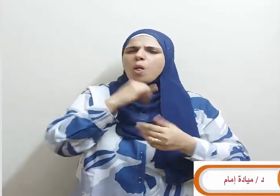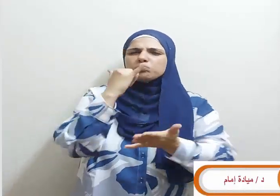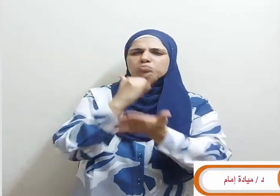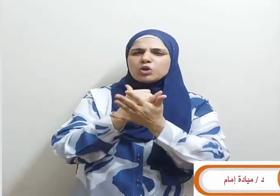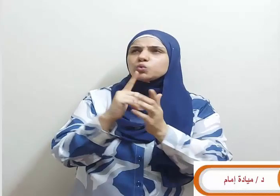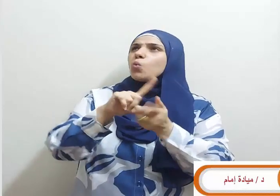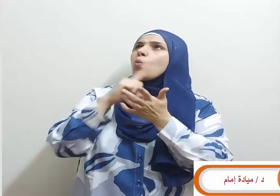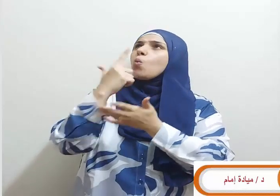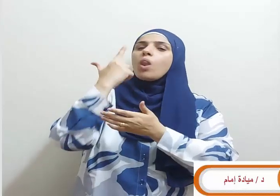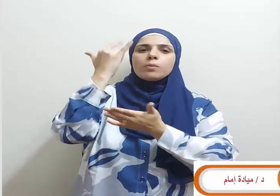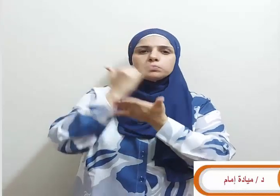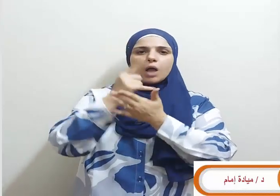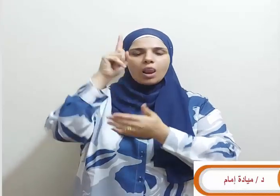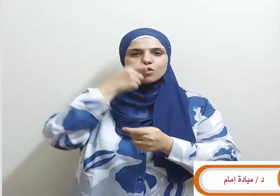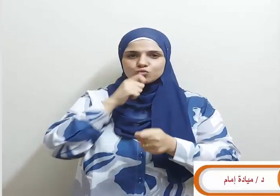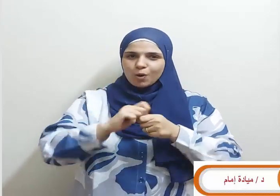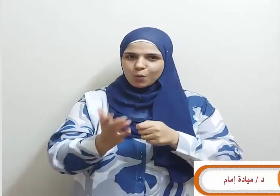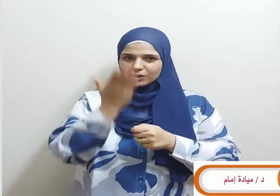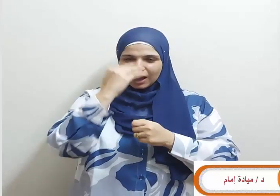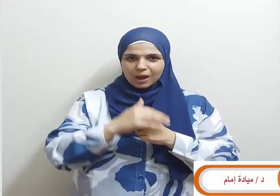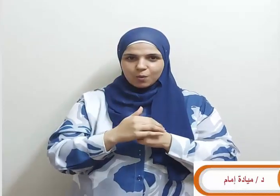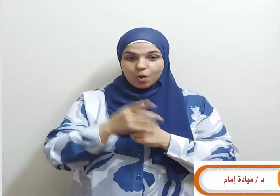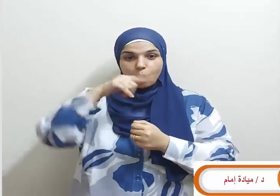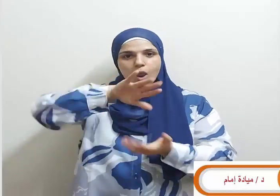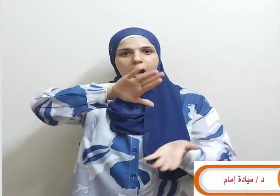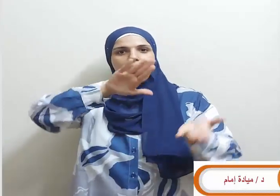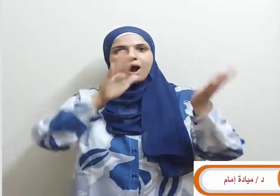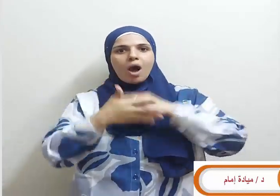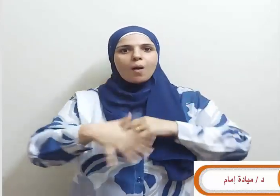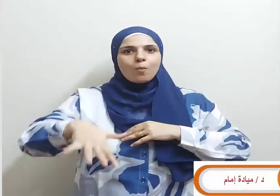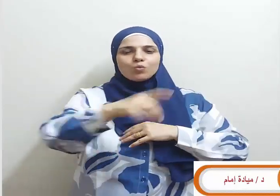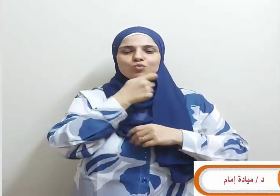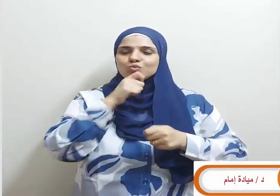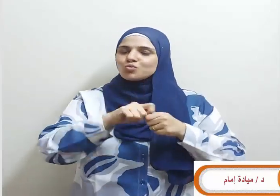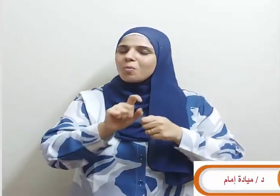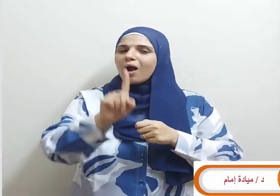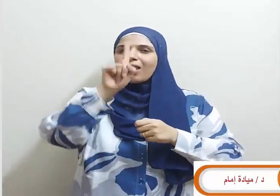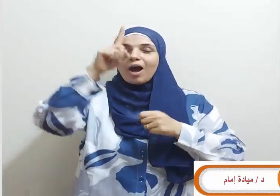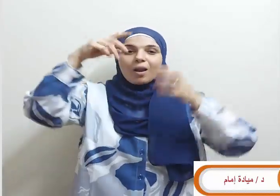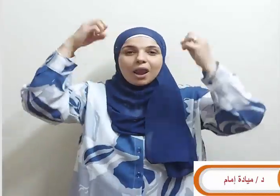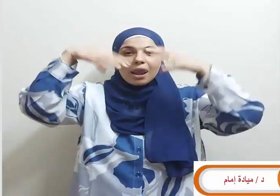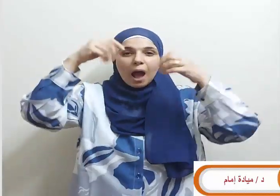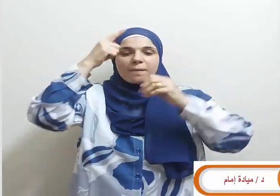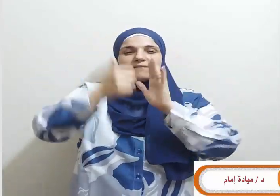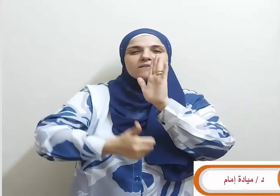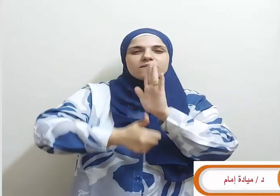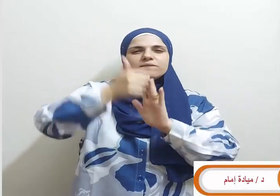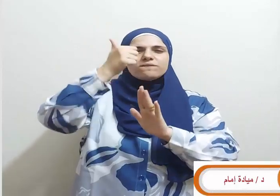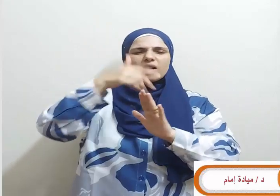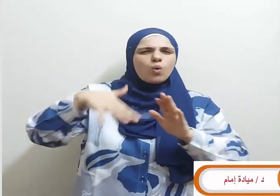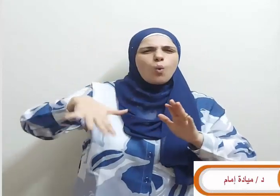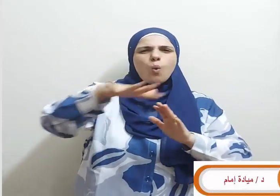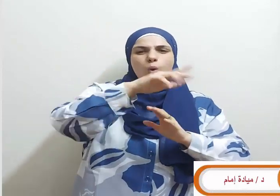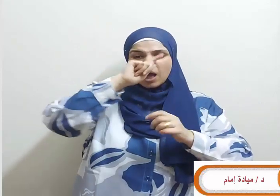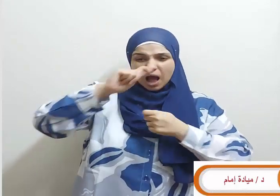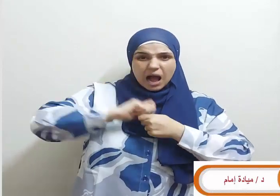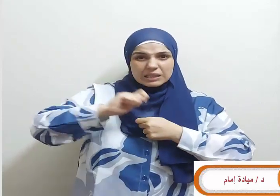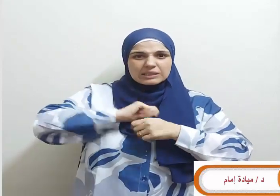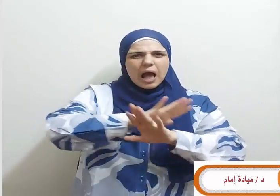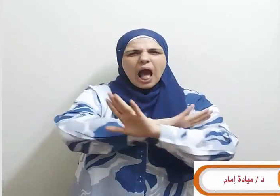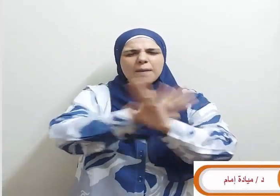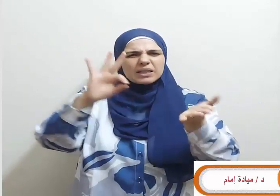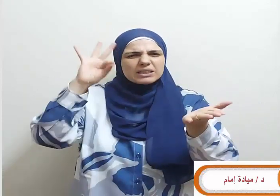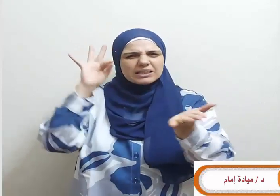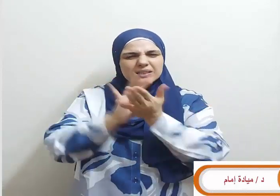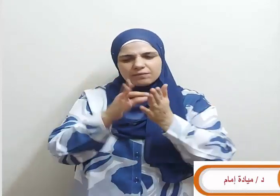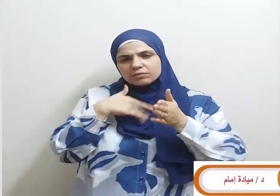الله ونعم الوكيل فانقلبوا بنعمه من الله وفضل لم يمسسهم سوء